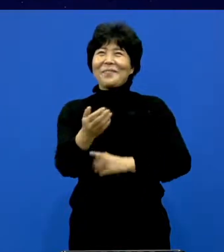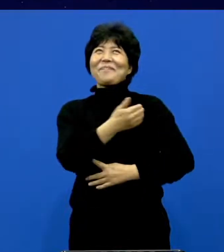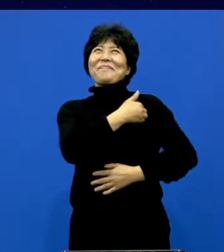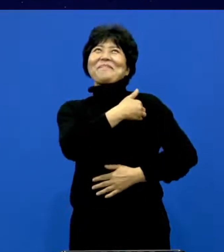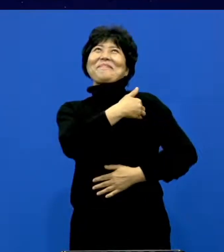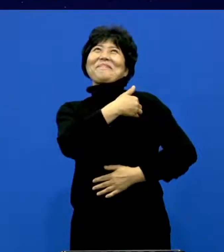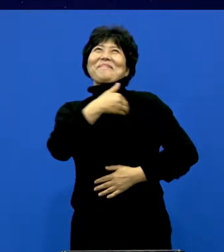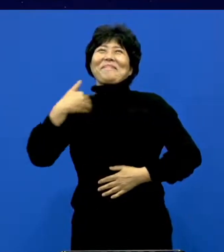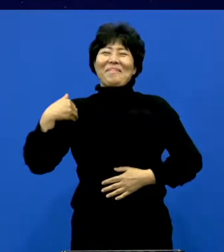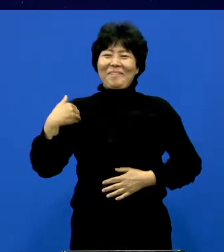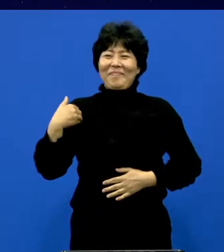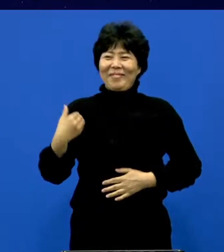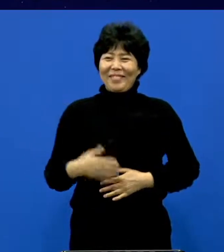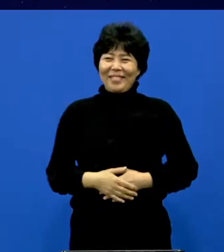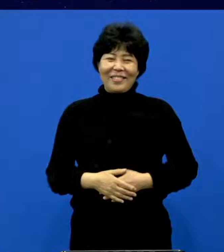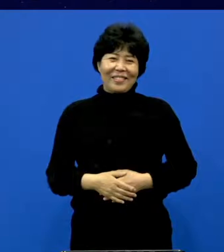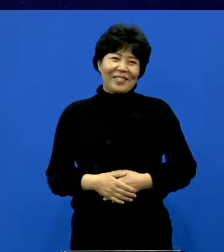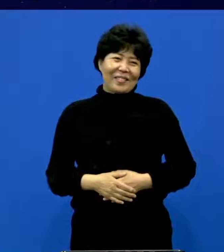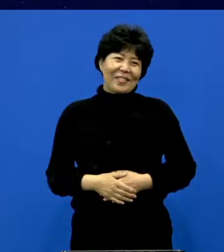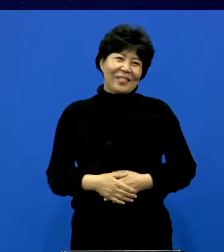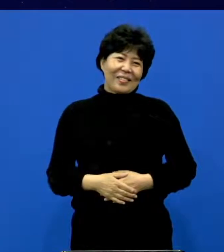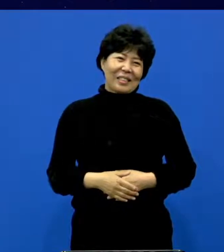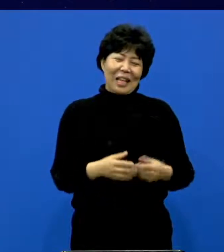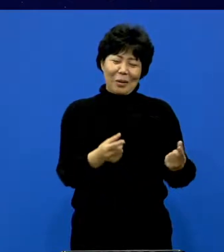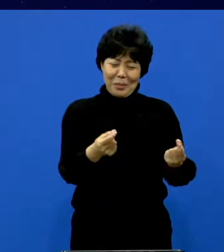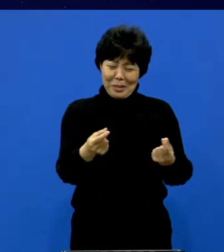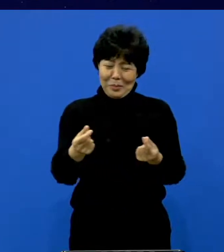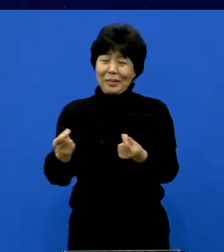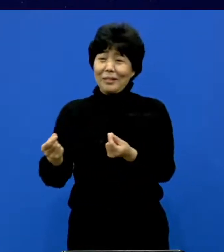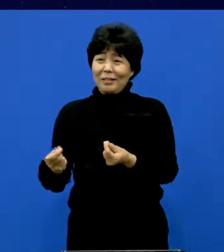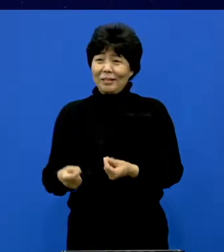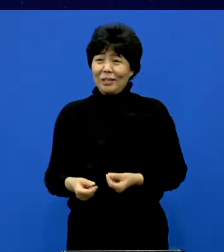얘기예요. 전편이나 속편이나 다 똑같아요. 사람은 바뀌어요.